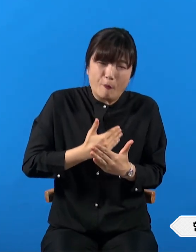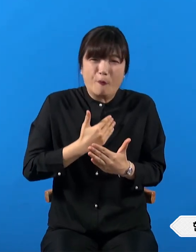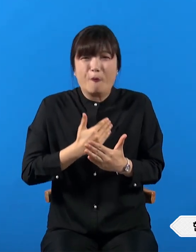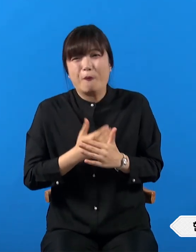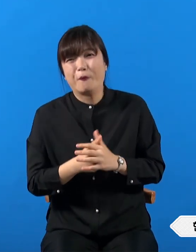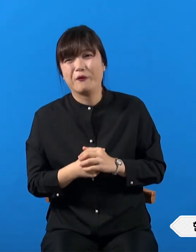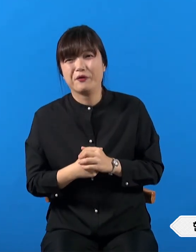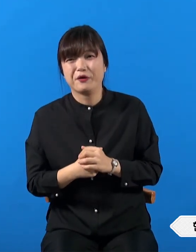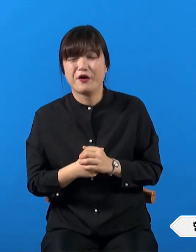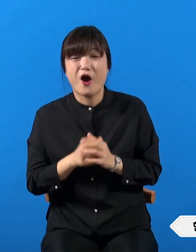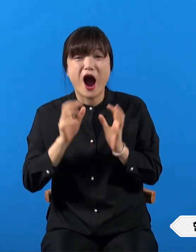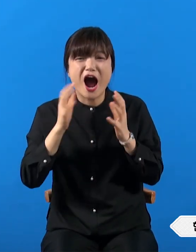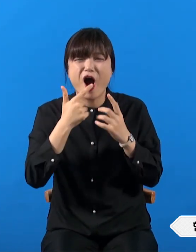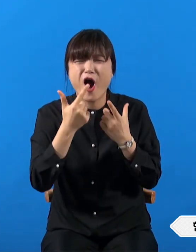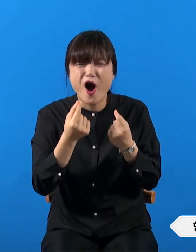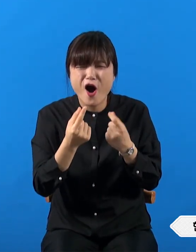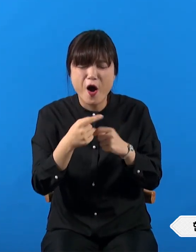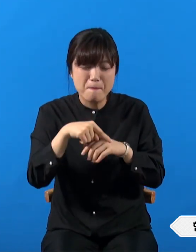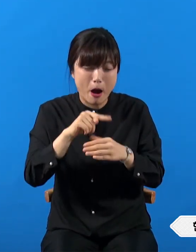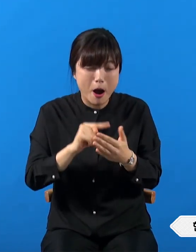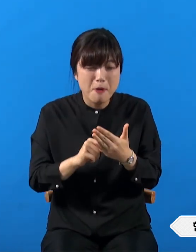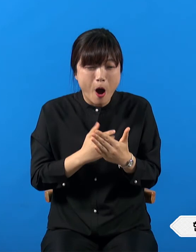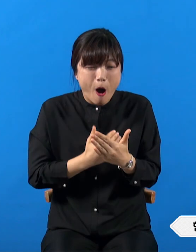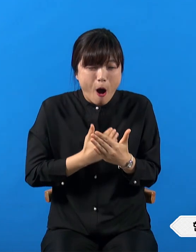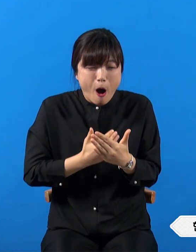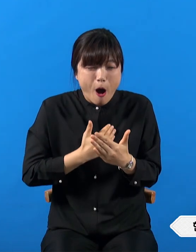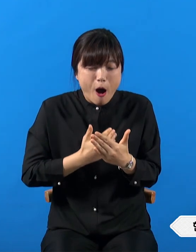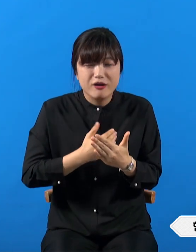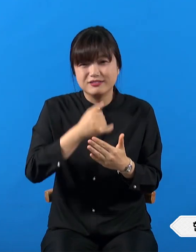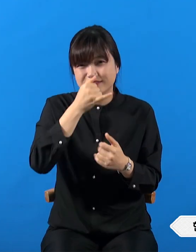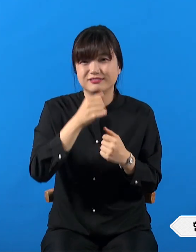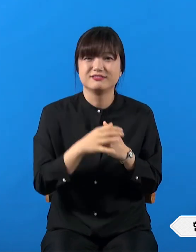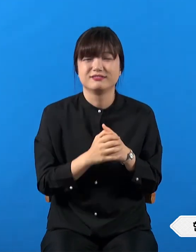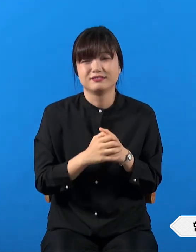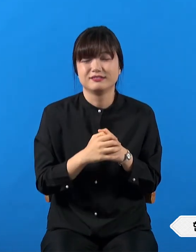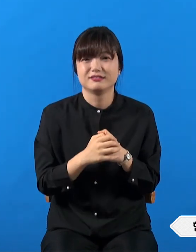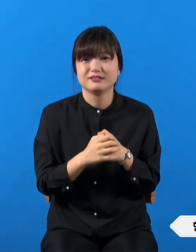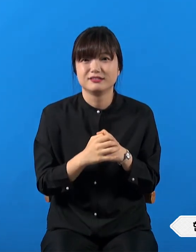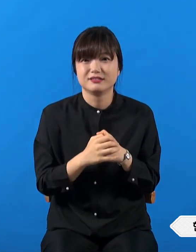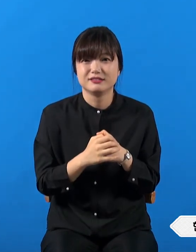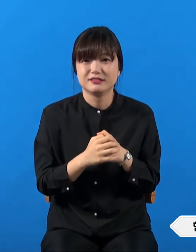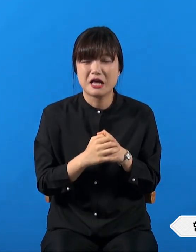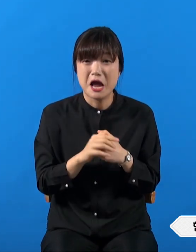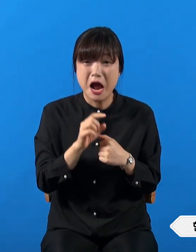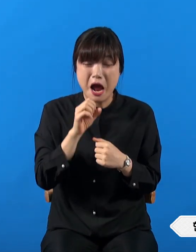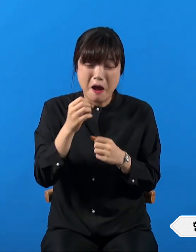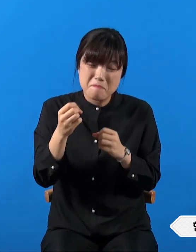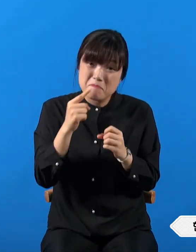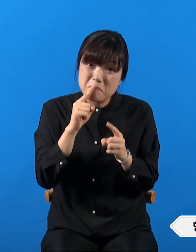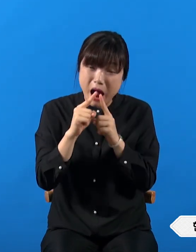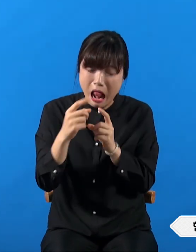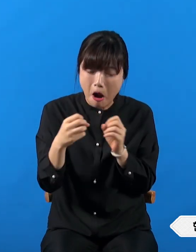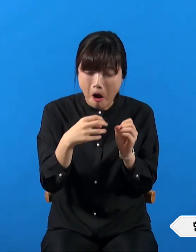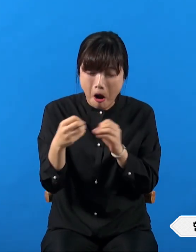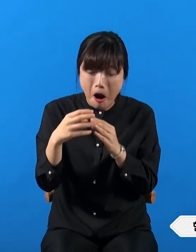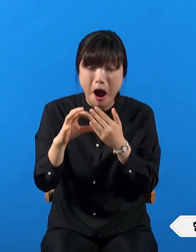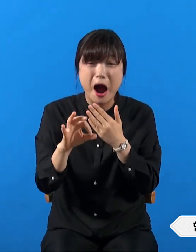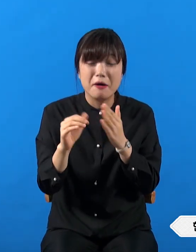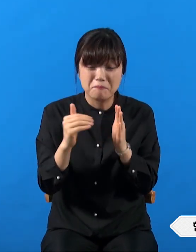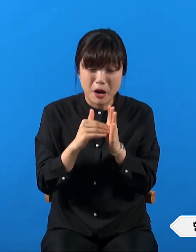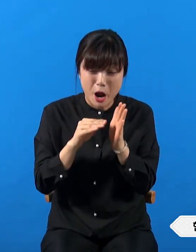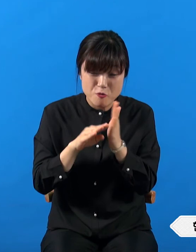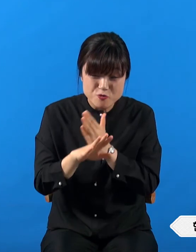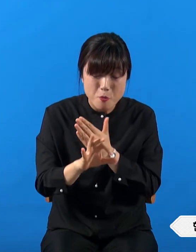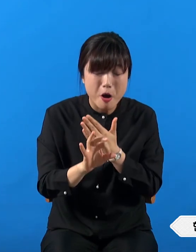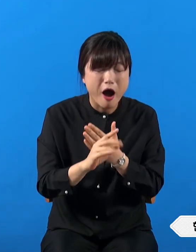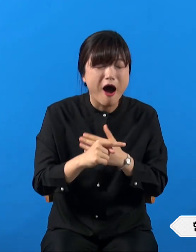하던지요. 어린애처럼 가슴이 콩닥콩닥 뛰었습니다. 몇 마디 나누면 그날은